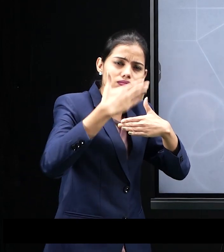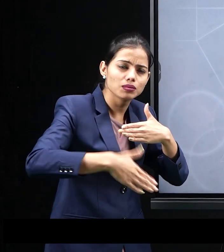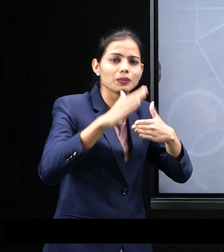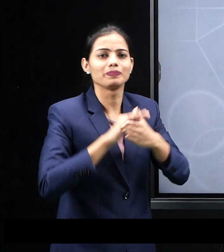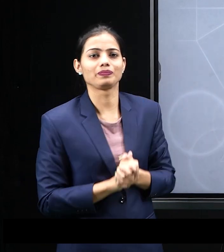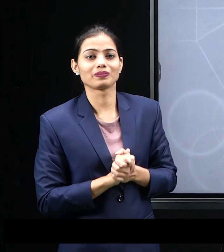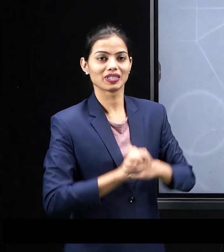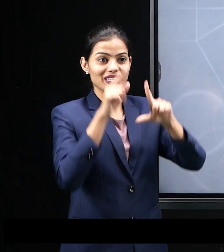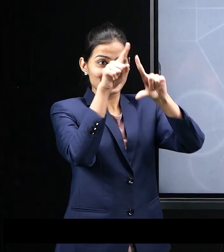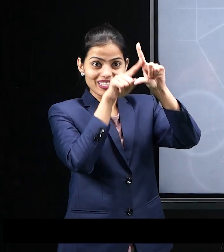सार्वत्रिक संच, पूरक